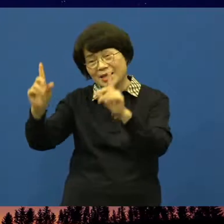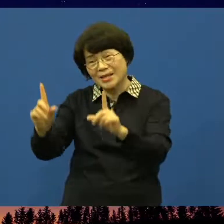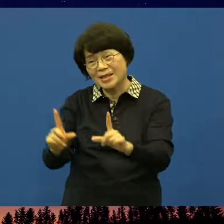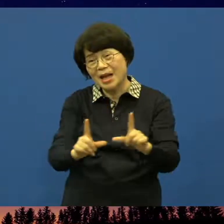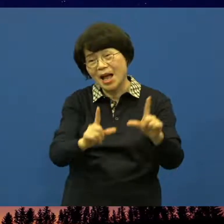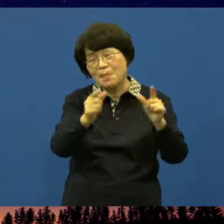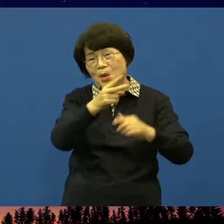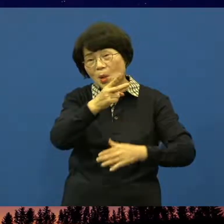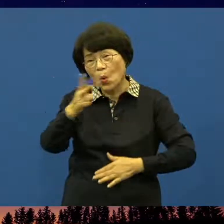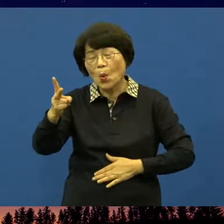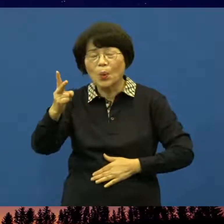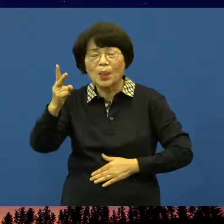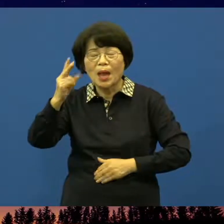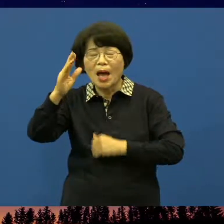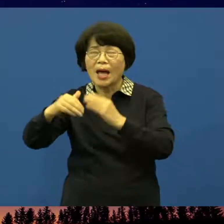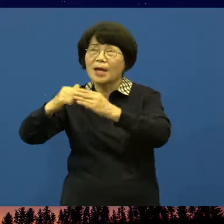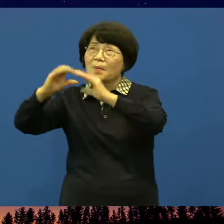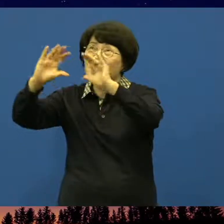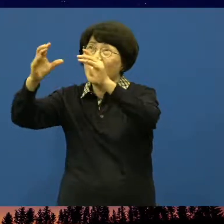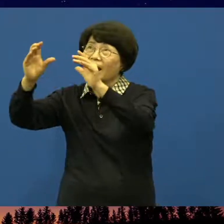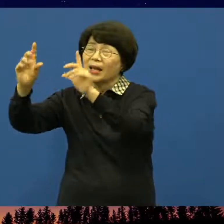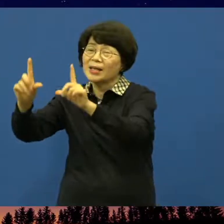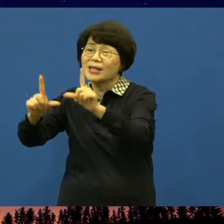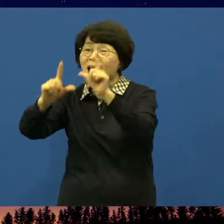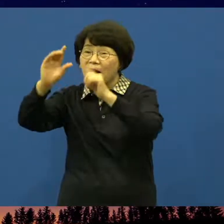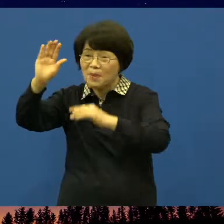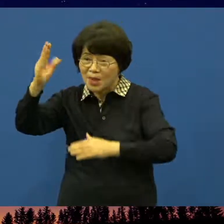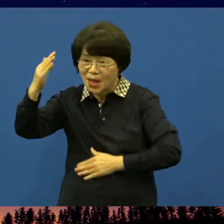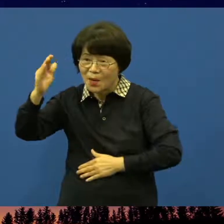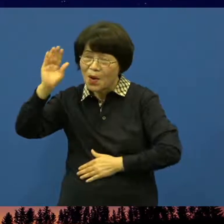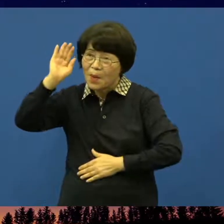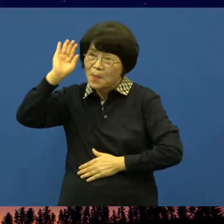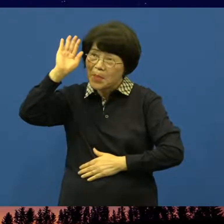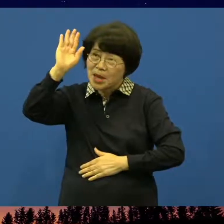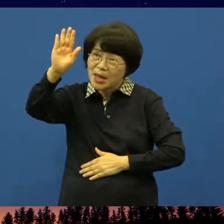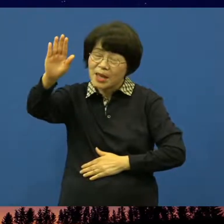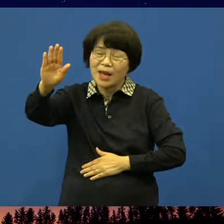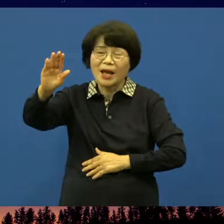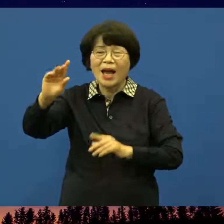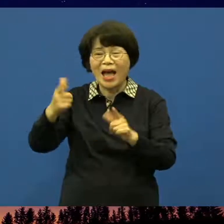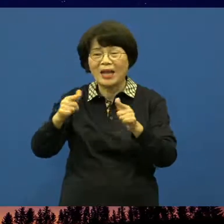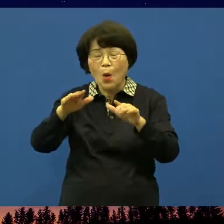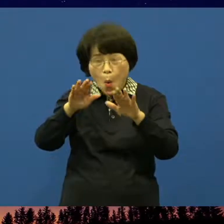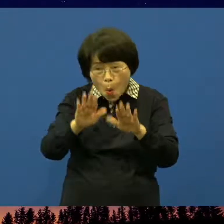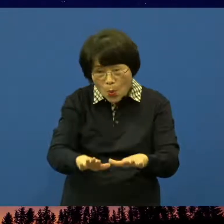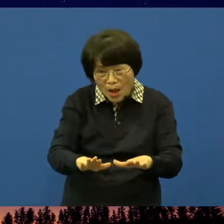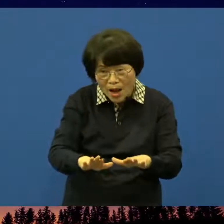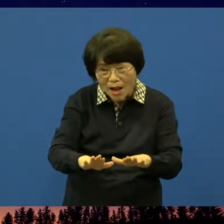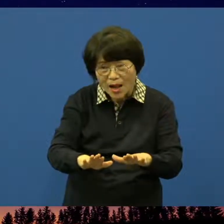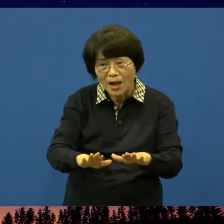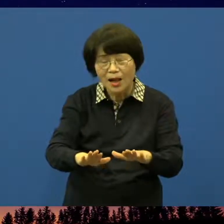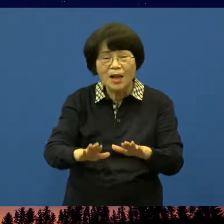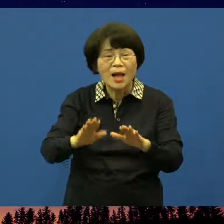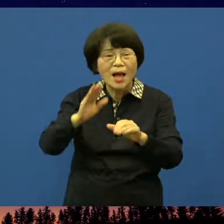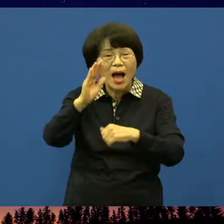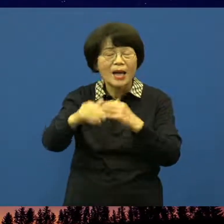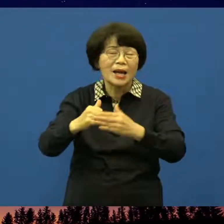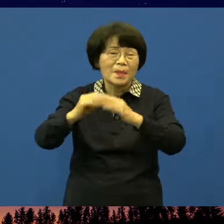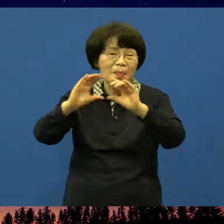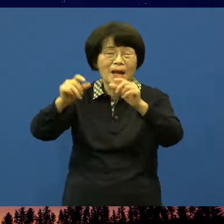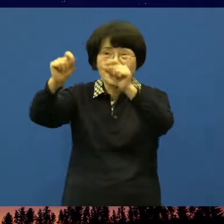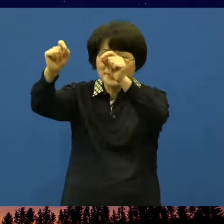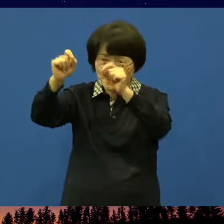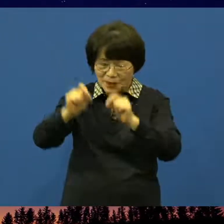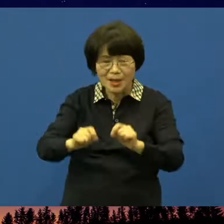사실은 천국의 삶이고 미래의 천국이 아니라 오늘 지상에서 누리는 삶이 되는